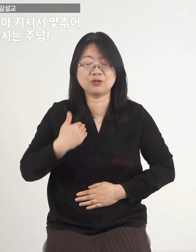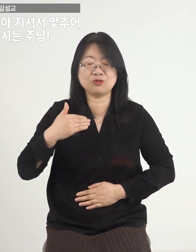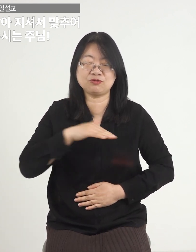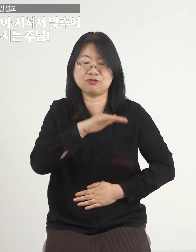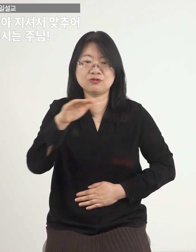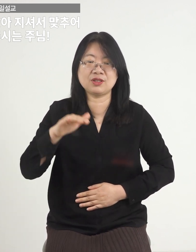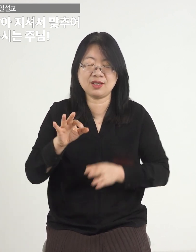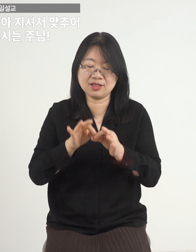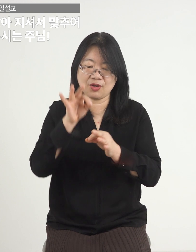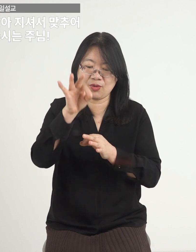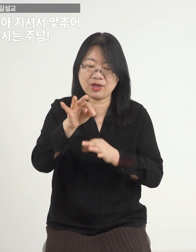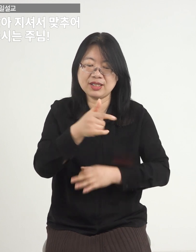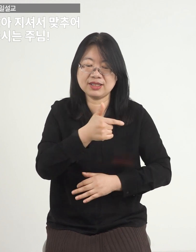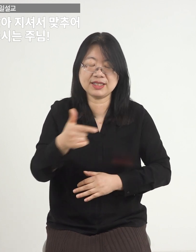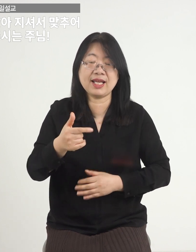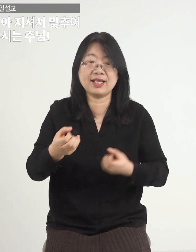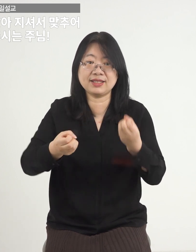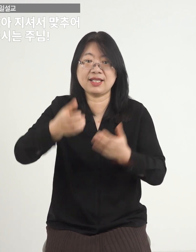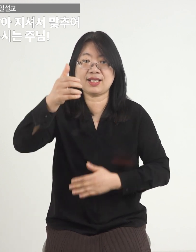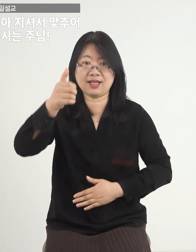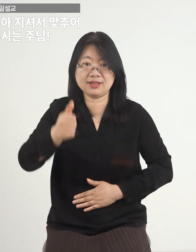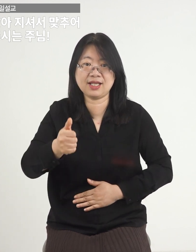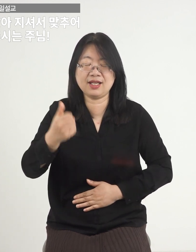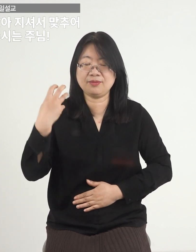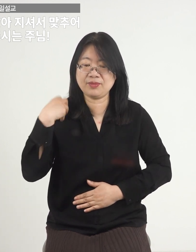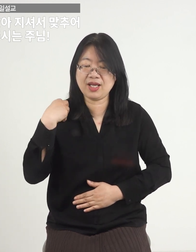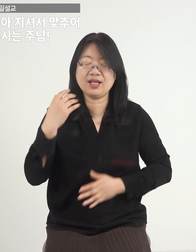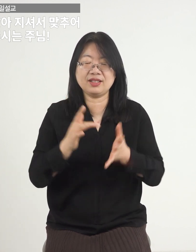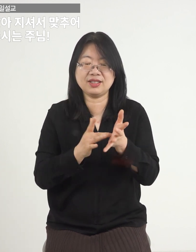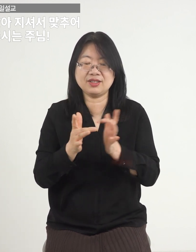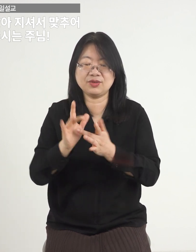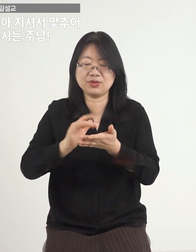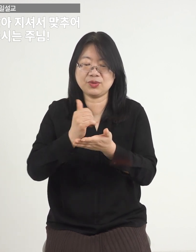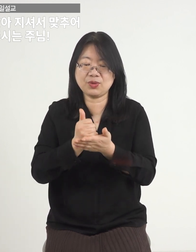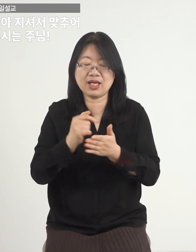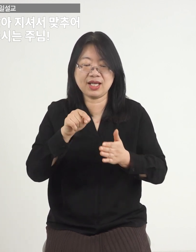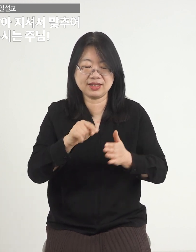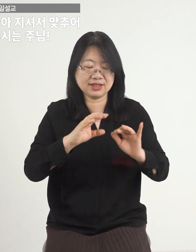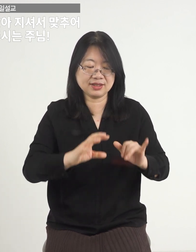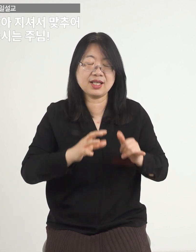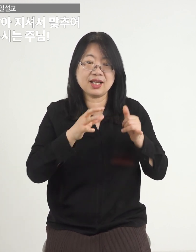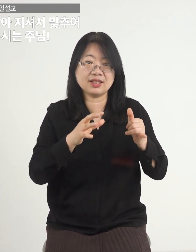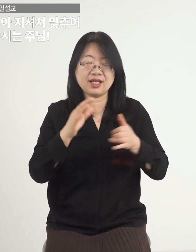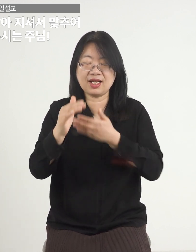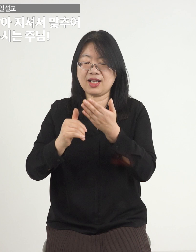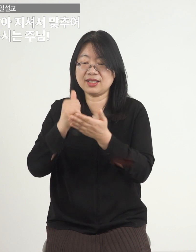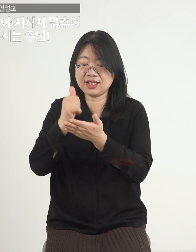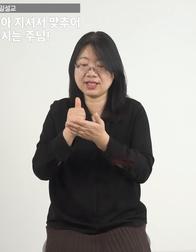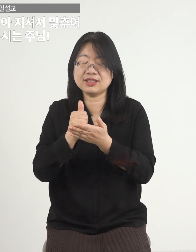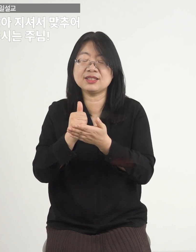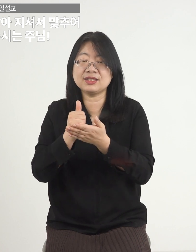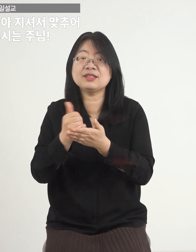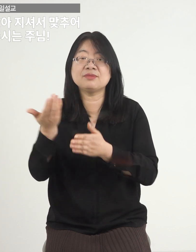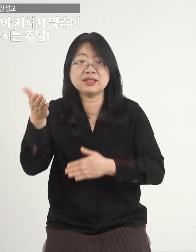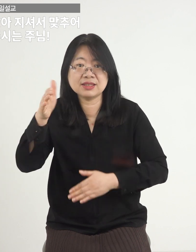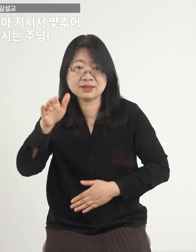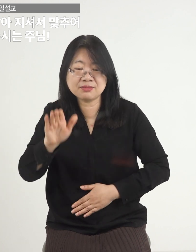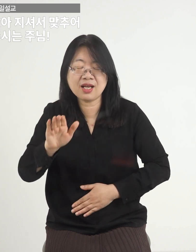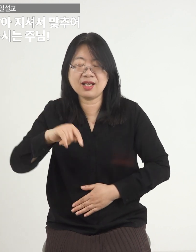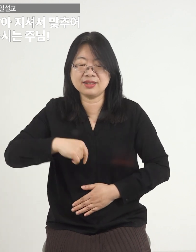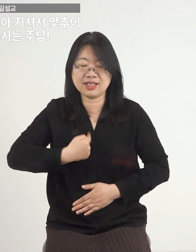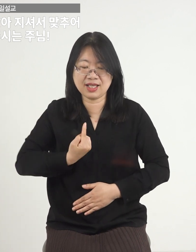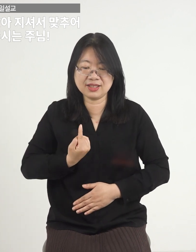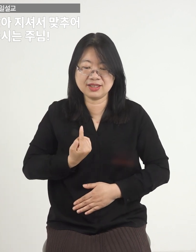우리의 영원한 대제사장이신 예수 그리스도가 이 땅에 하나님이시지만